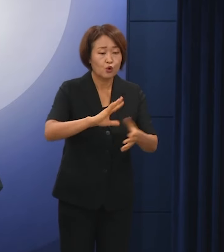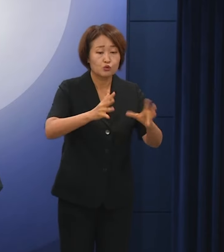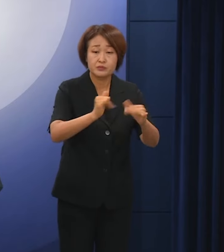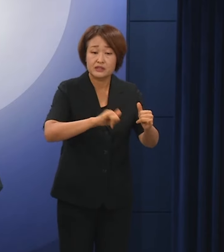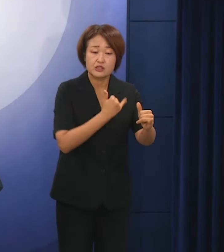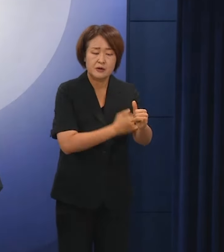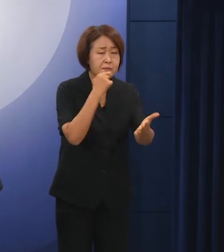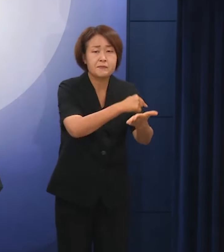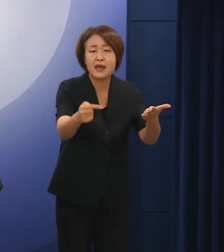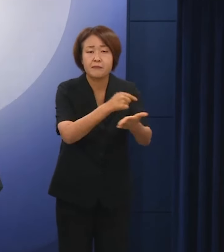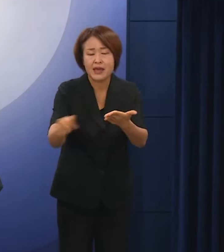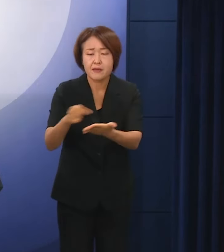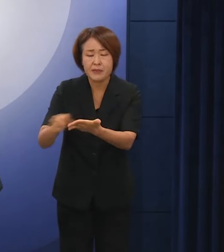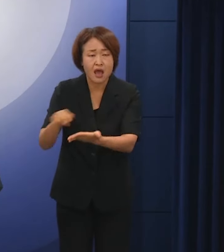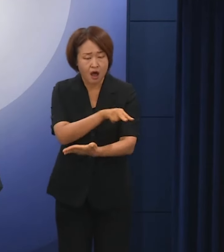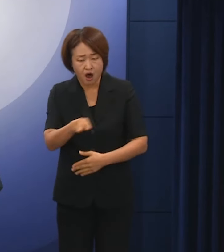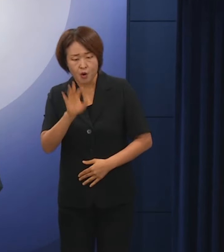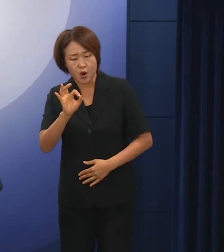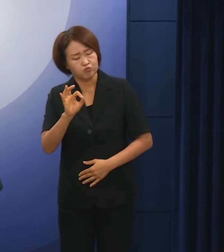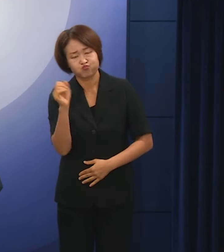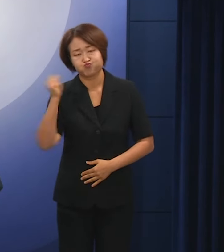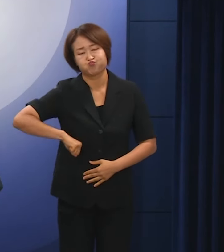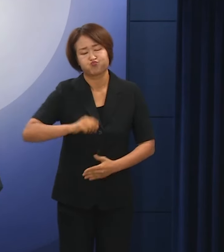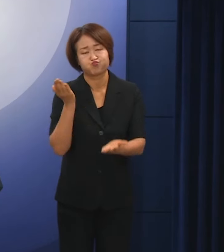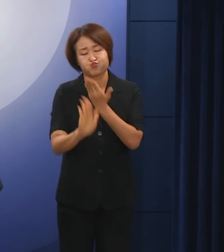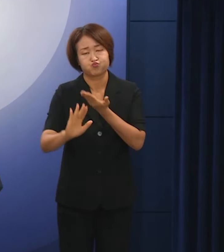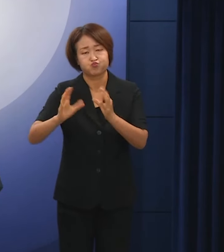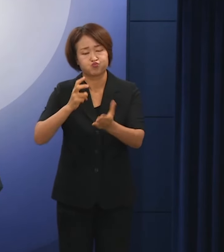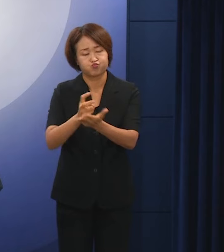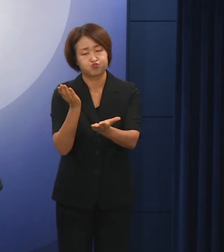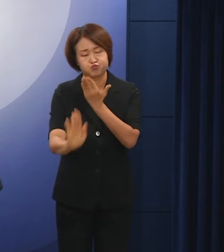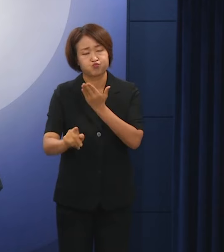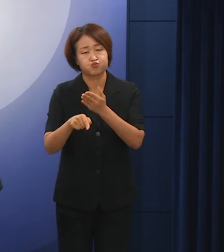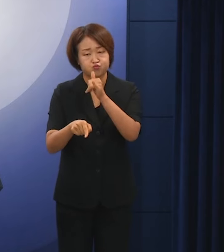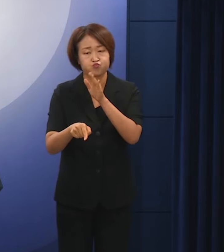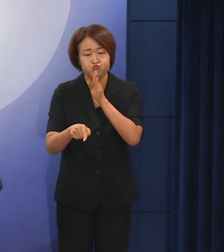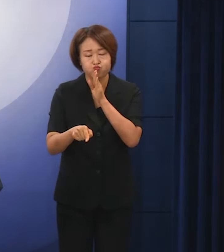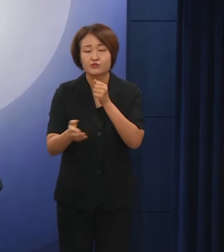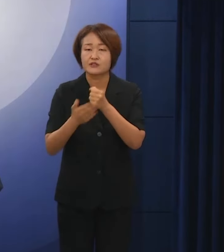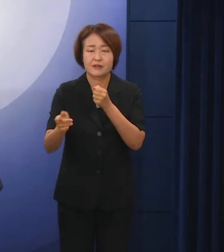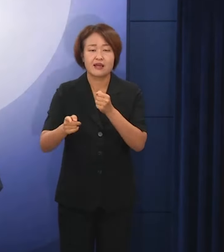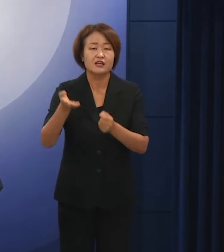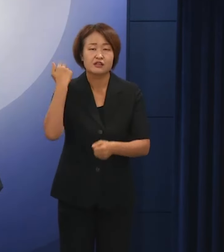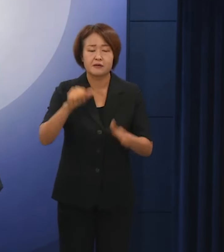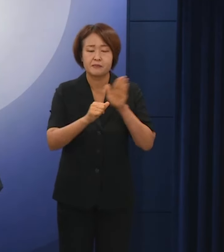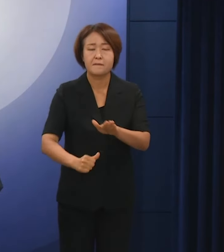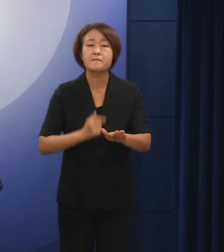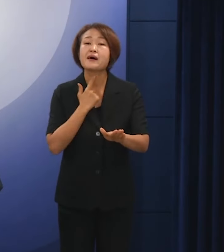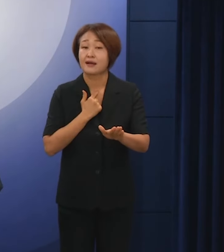침해 등 심각한 위헌성을 이유로 국회의 재의결을 요구하여 부결된 바